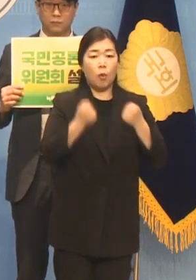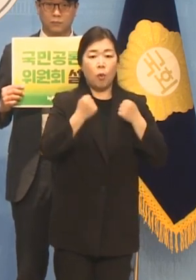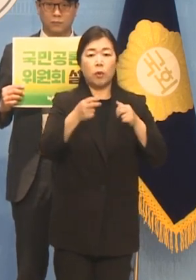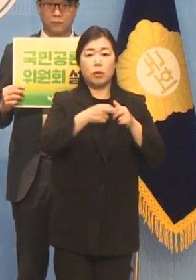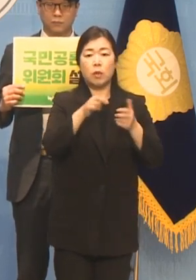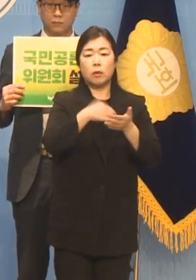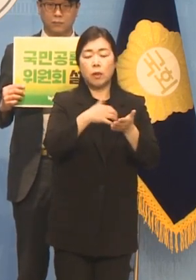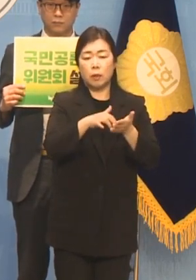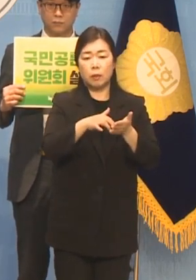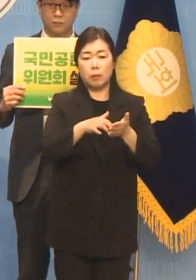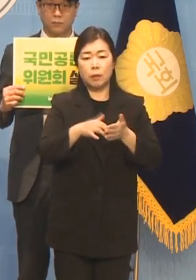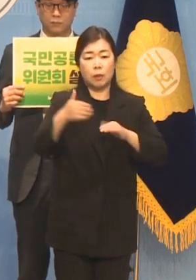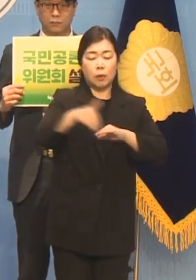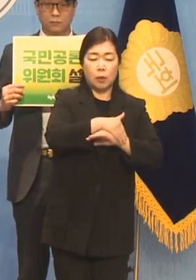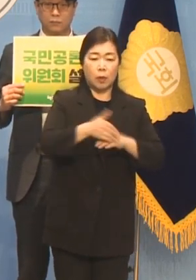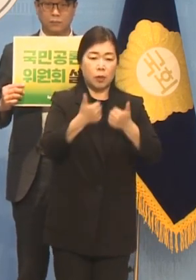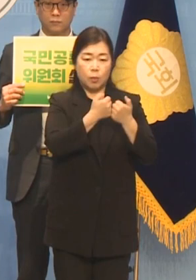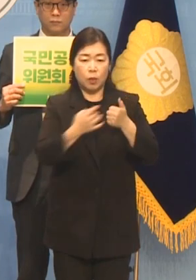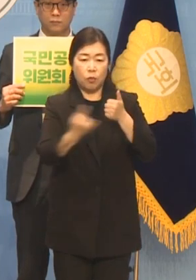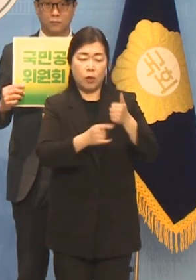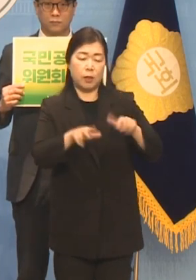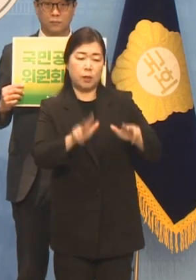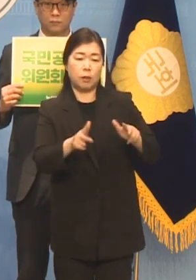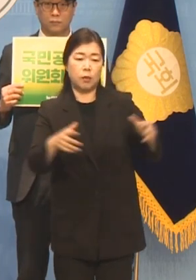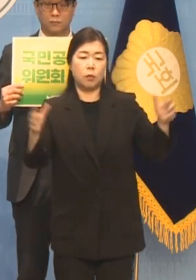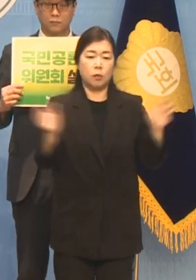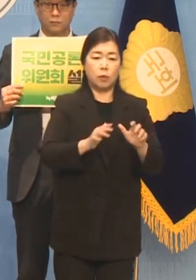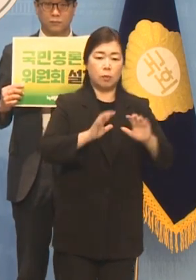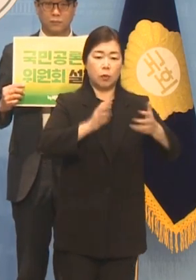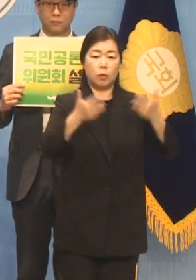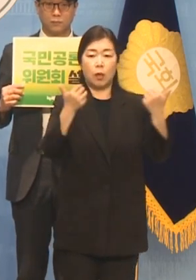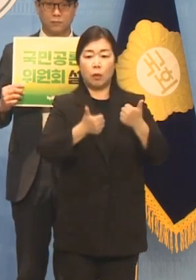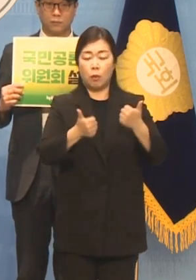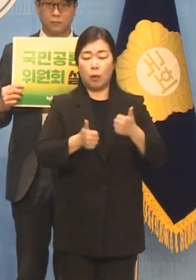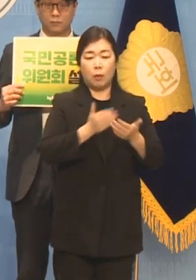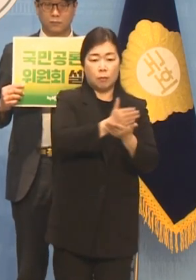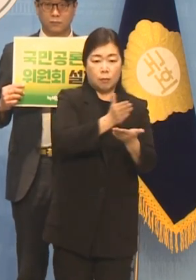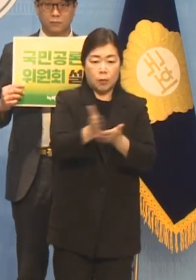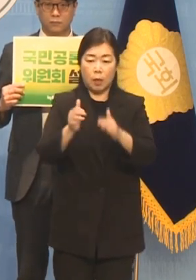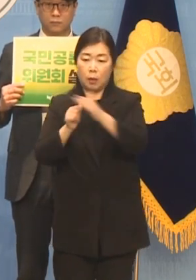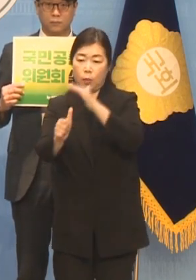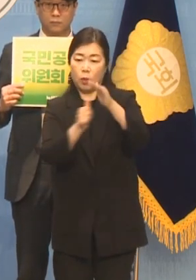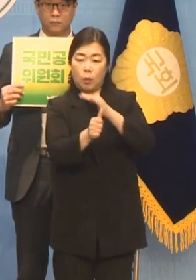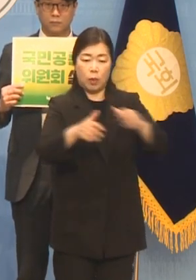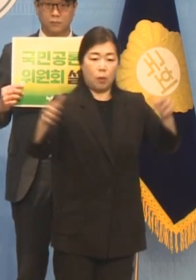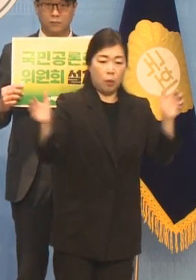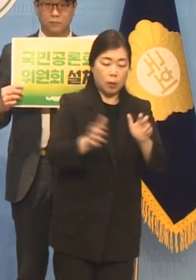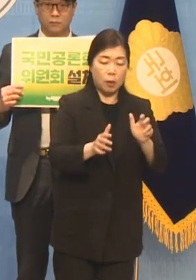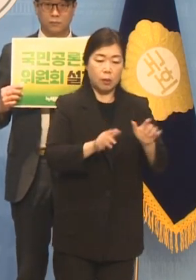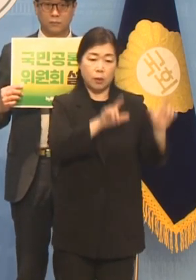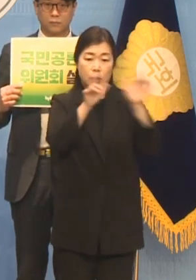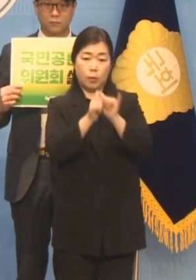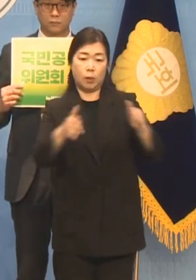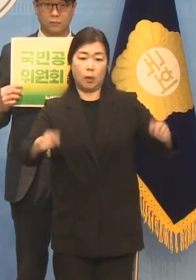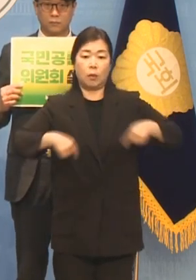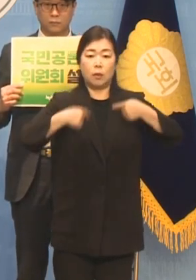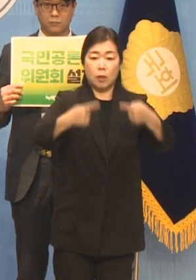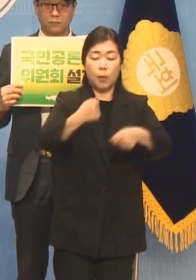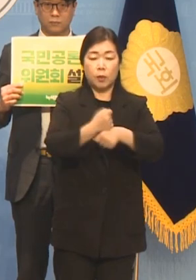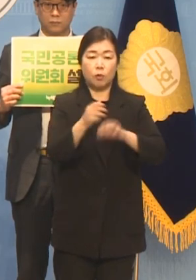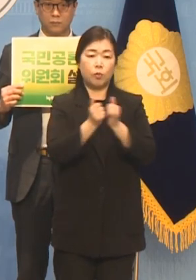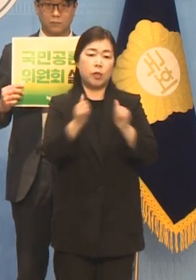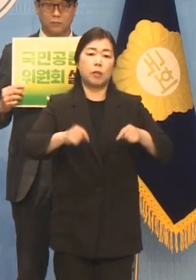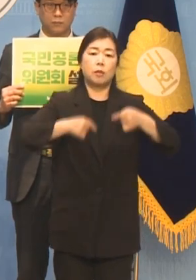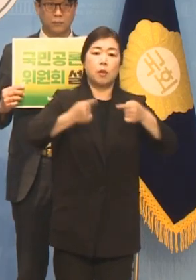인력 정책심의위원회를 즉시 소집 논의 후에 각계각층을 대표하는 시민이 참여하는